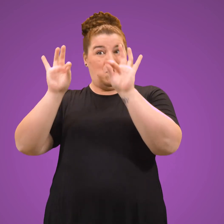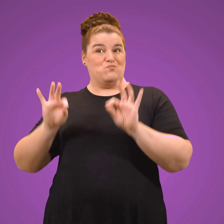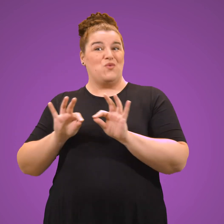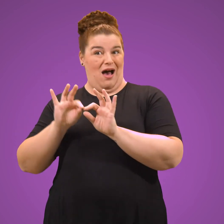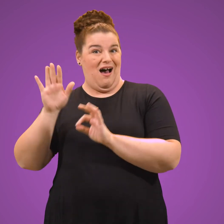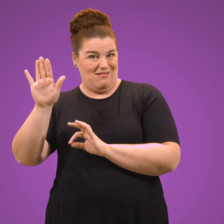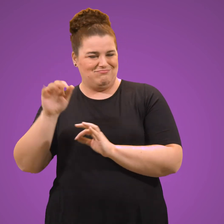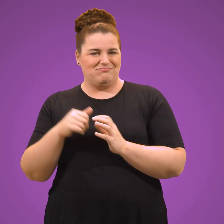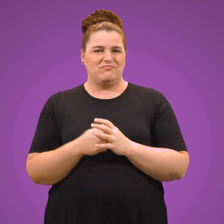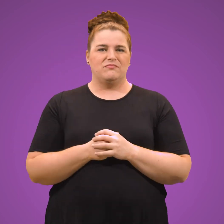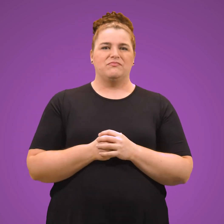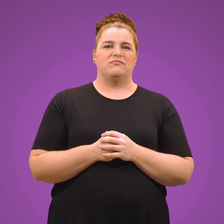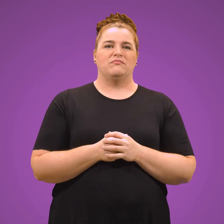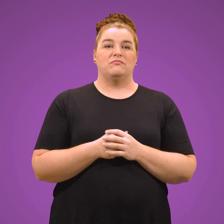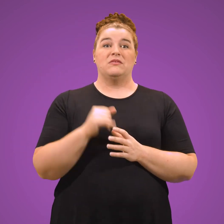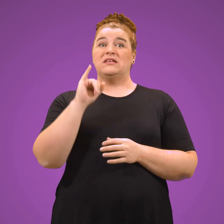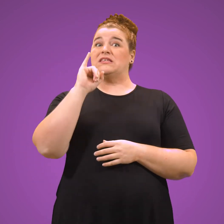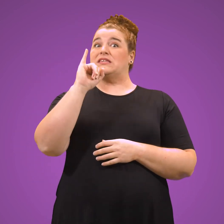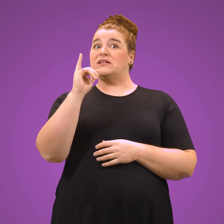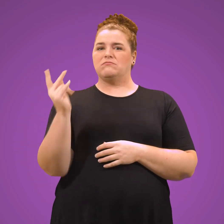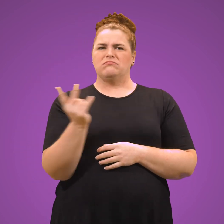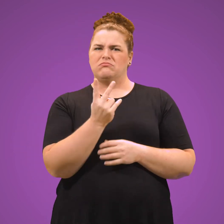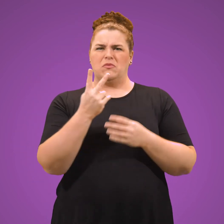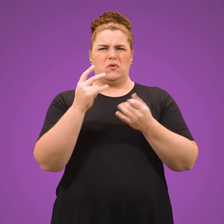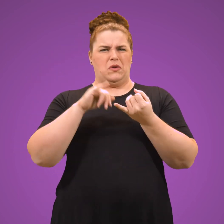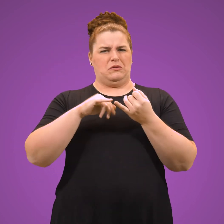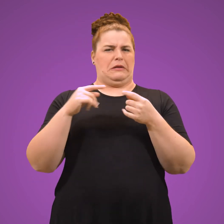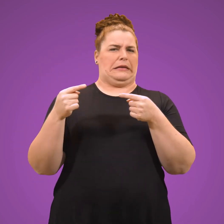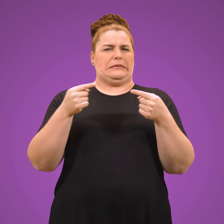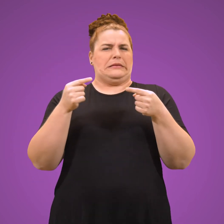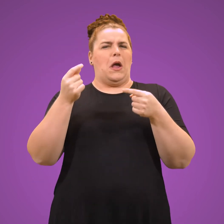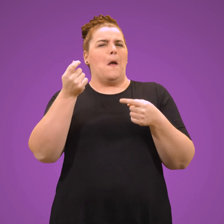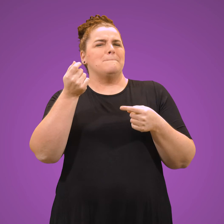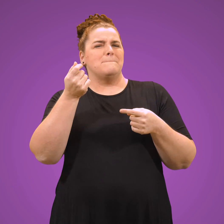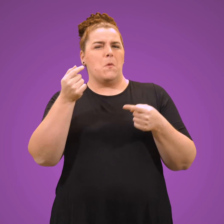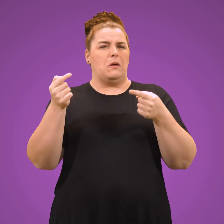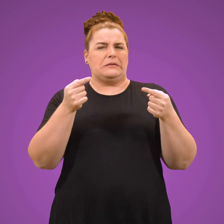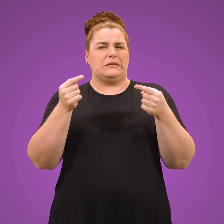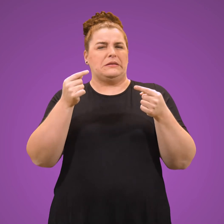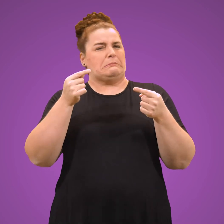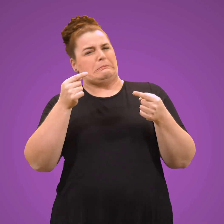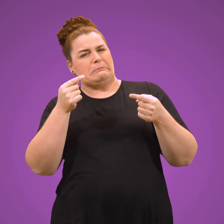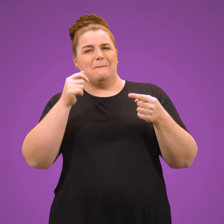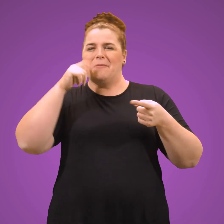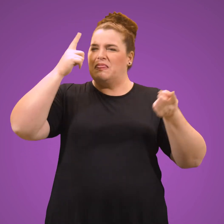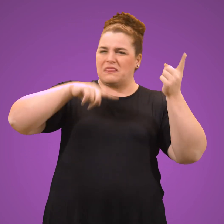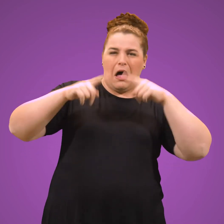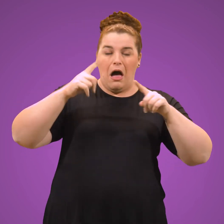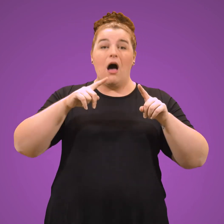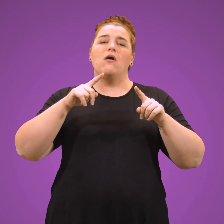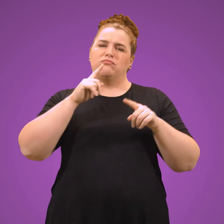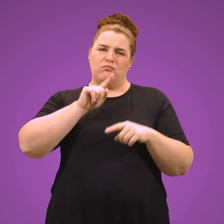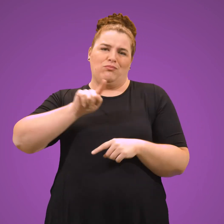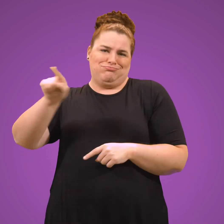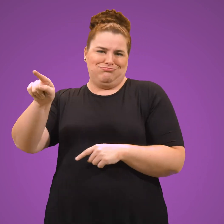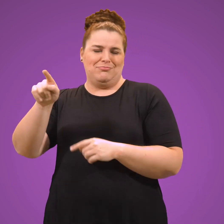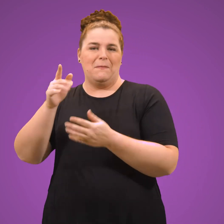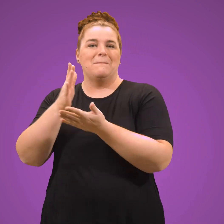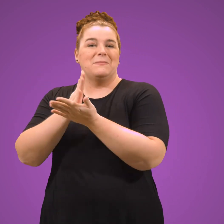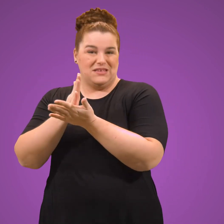Si les deux conjoints ne veulent pas remplir le formulaire ensemble ou ne sont pas d'accord à 100% sur la pension alimentaire, ils peuvent aller en médiation